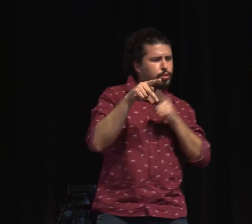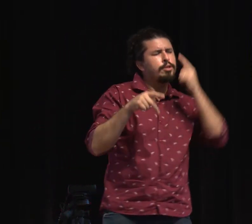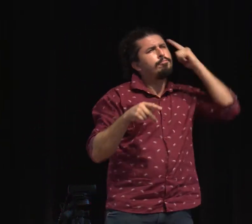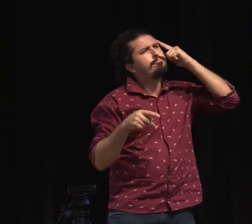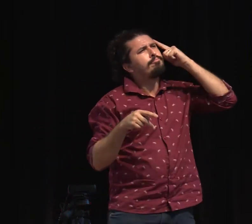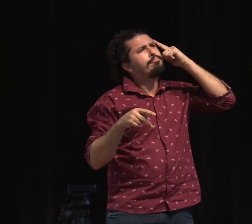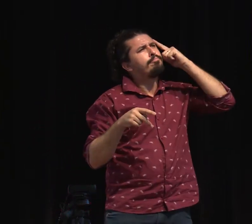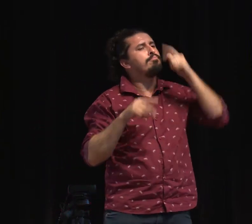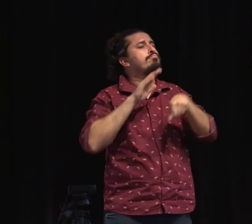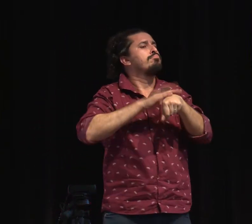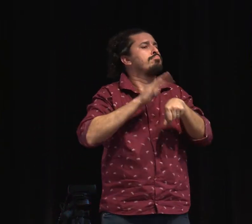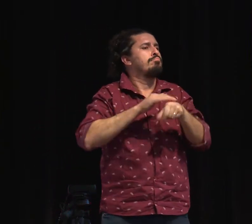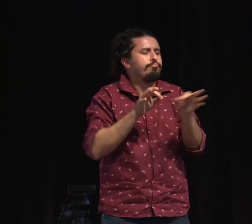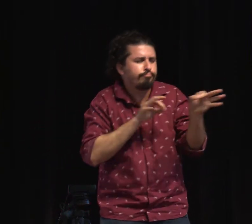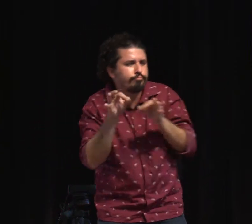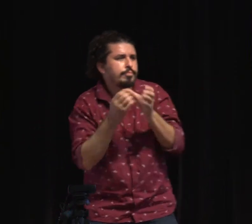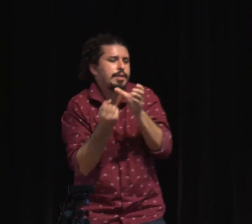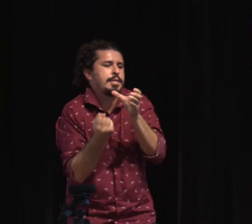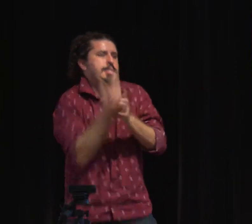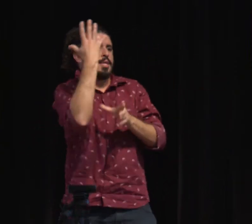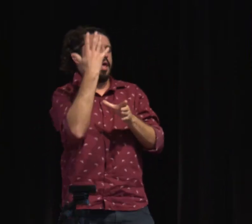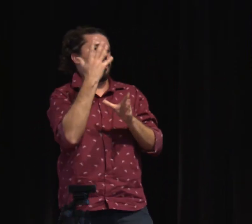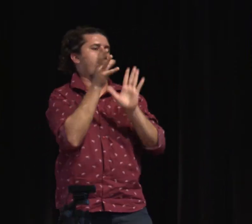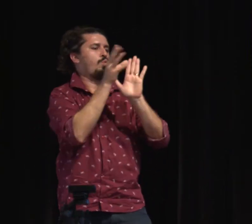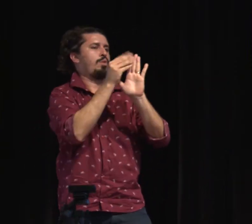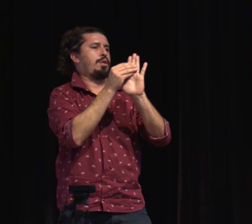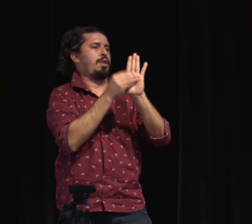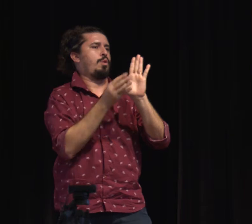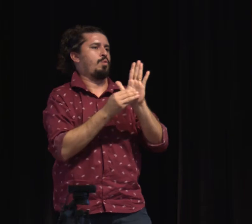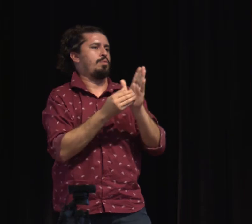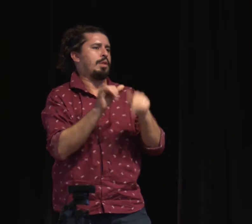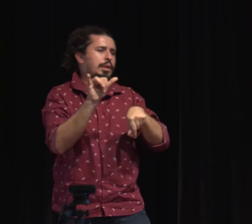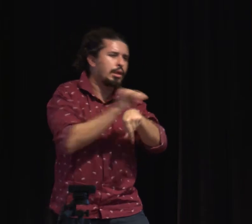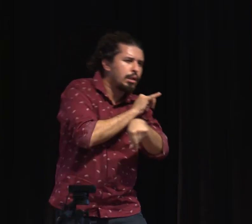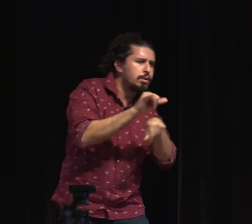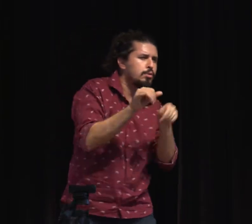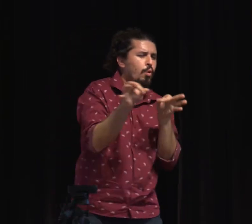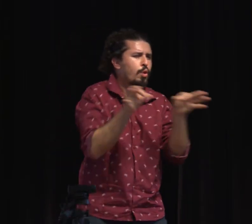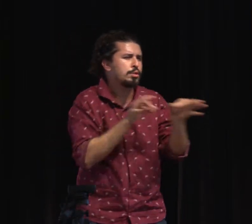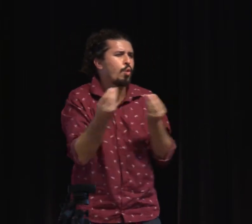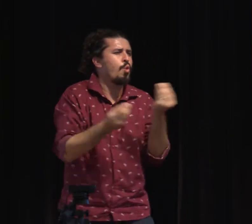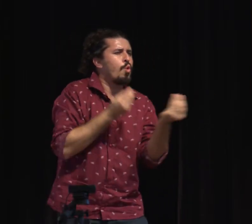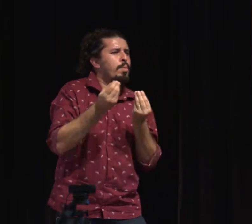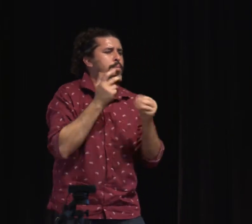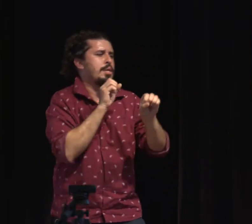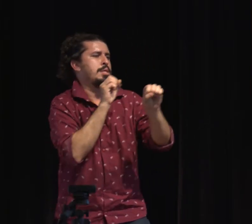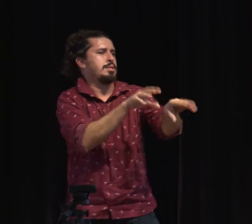O professor, né, ele vai criar suas próprias estratégias, o seu conteúdo, ele vai adaptar, fazer suas